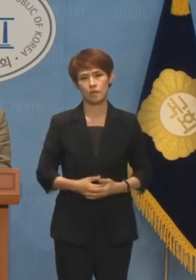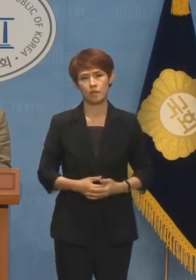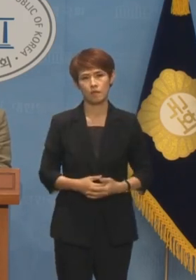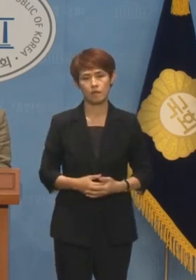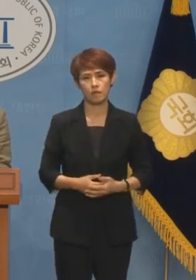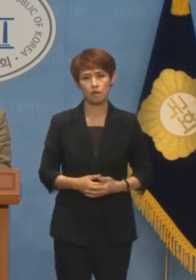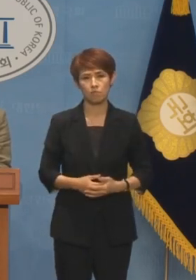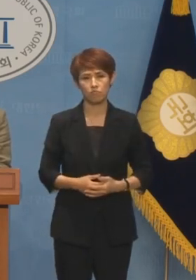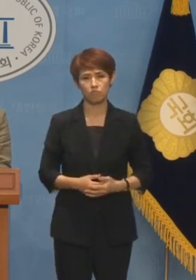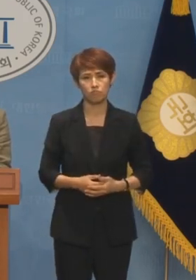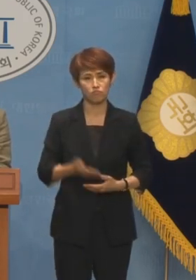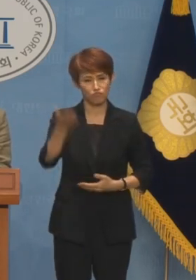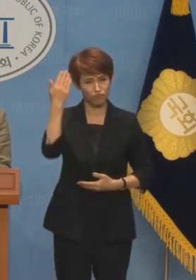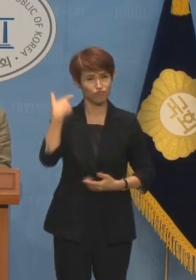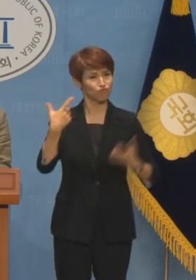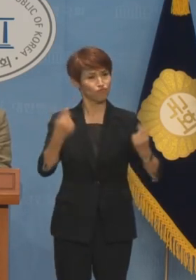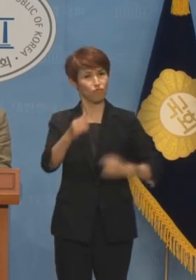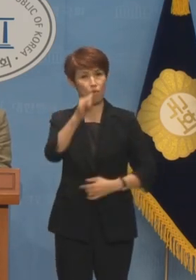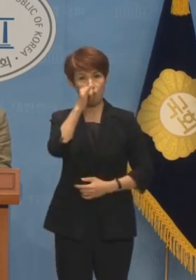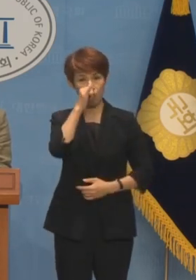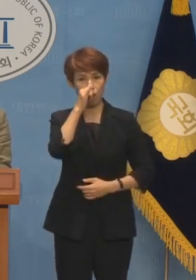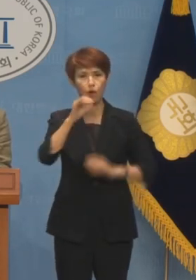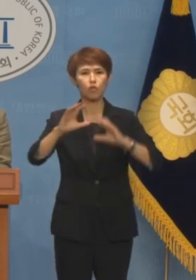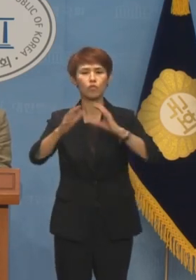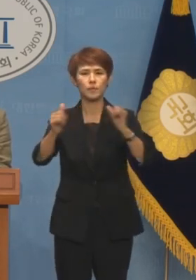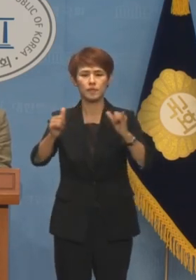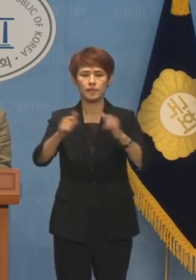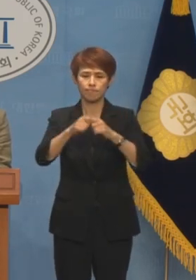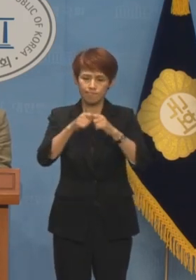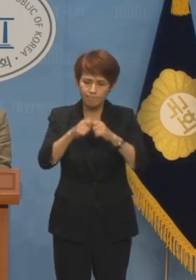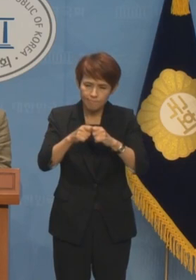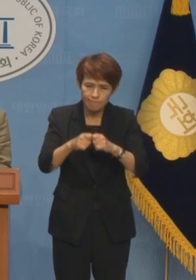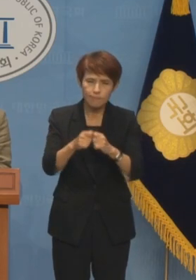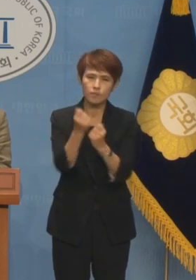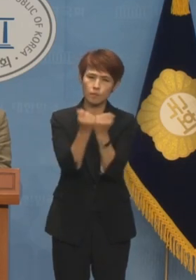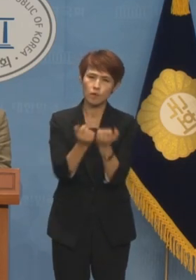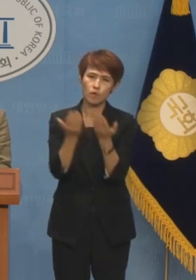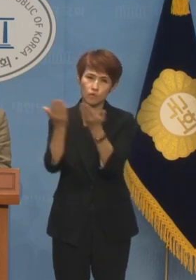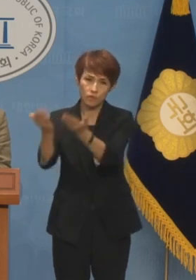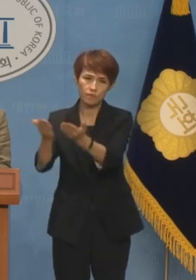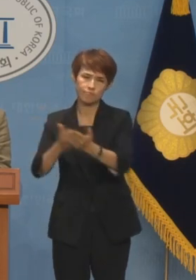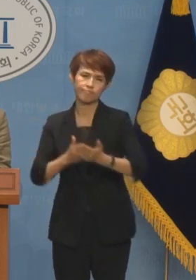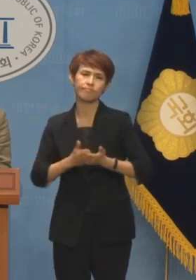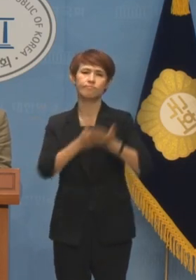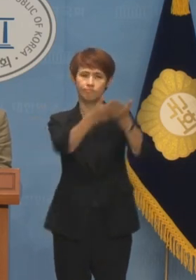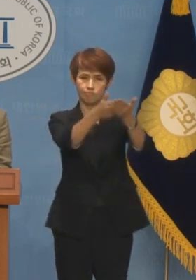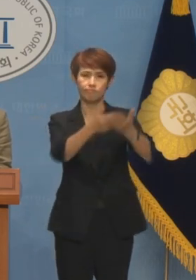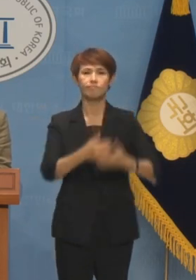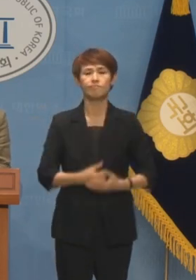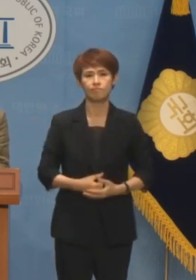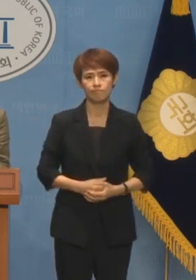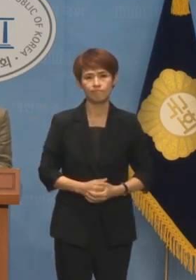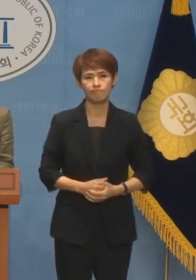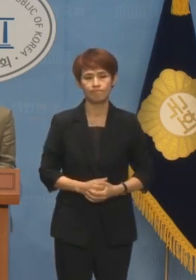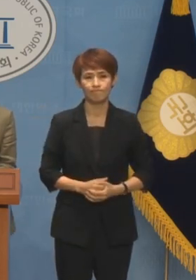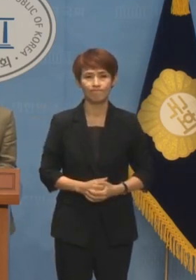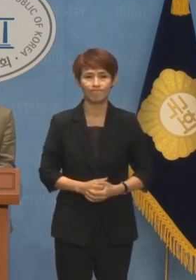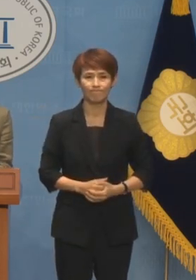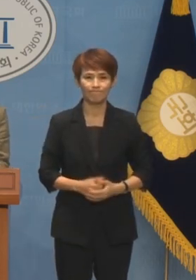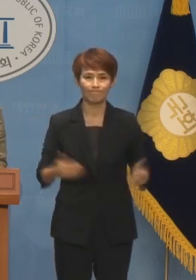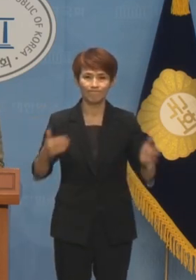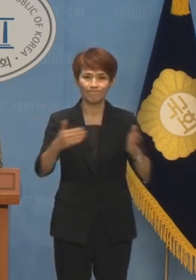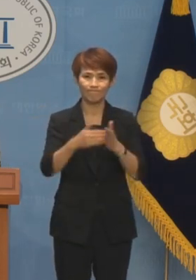행위가 정당하고 옳은 것이라면 국민께 상세히 소명하기를 강력히 촉구합니다.